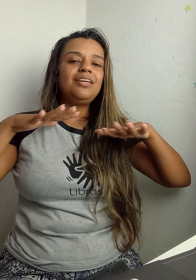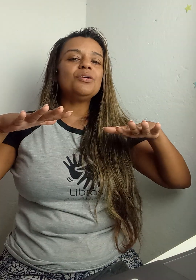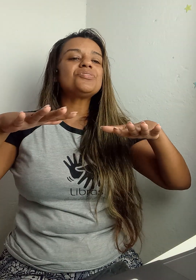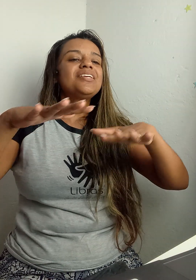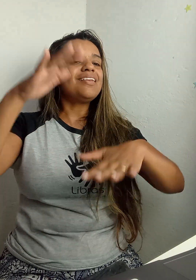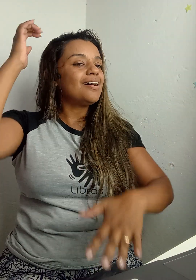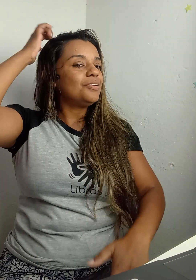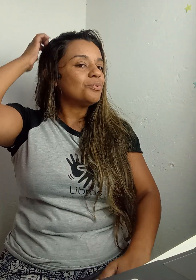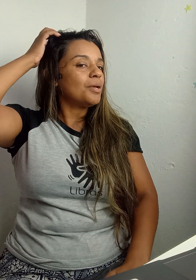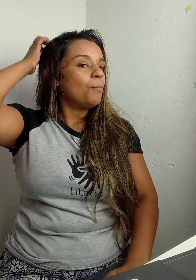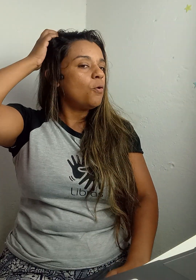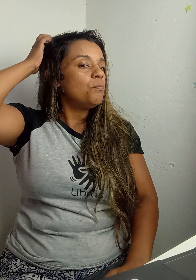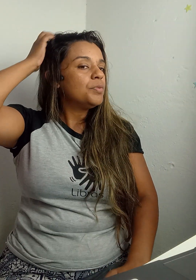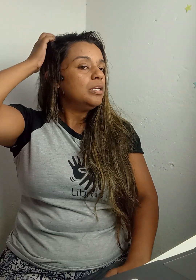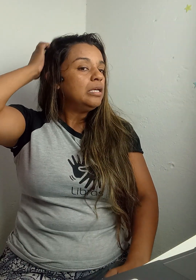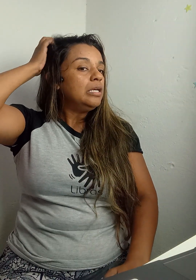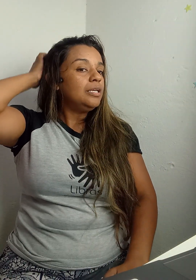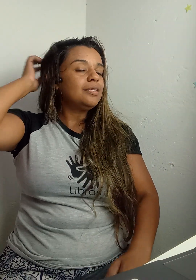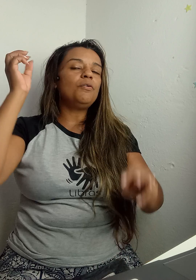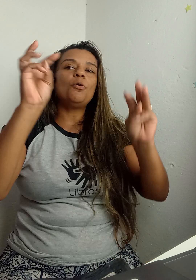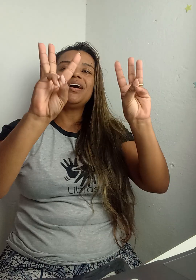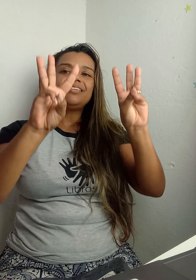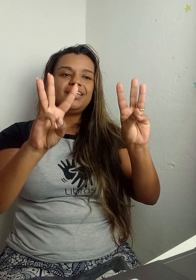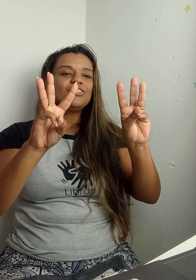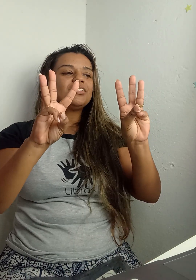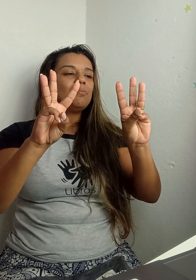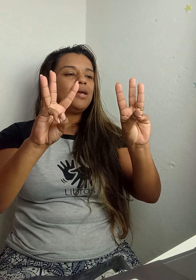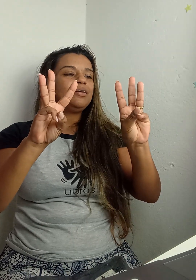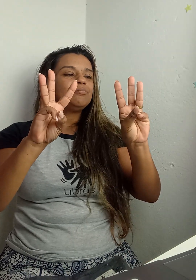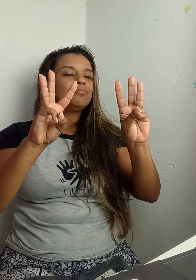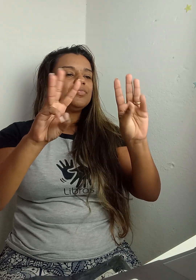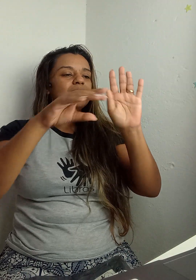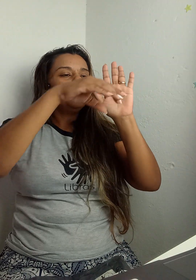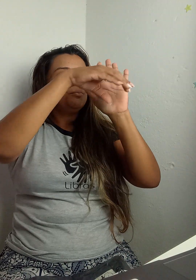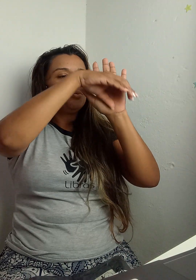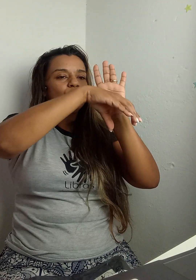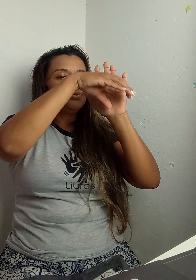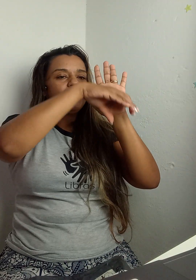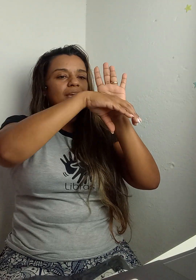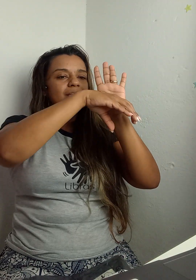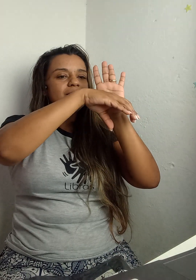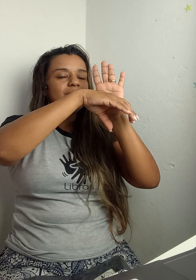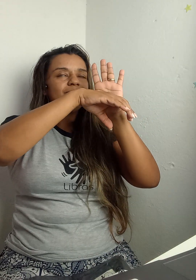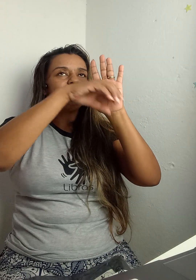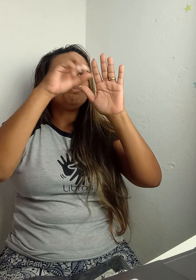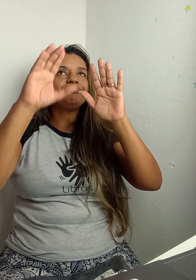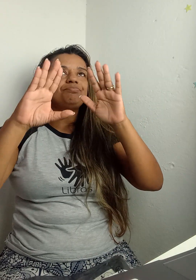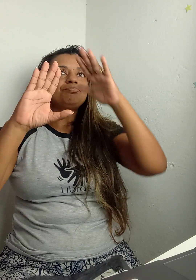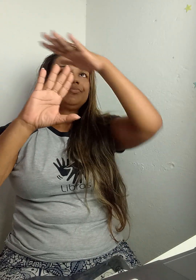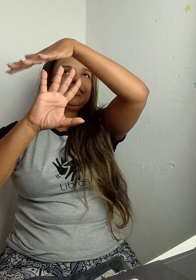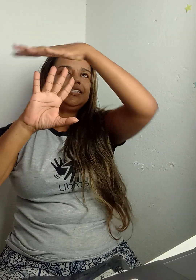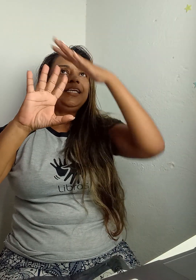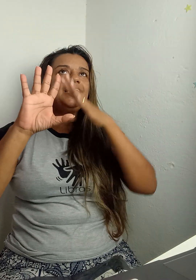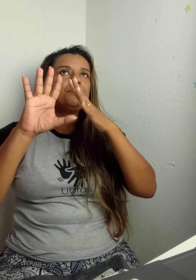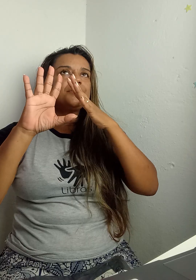cria o cenário, tá bom? Então, é uma tríade também. Português e